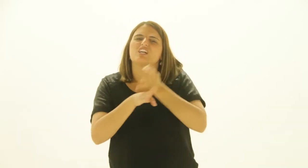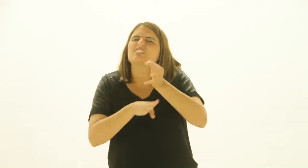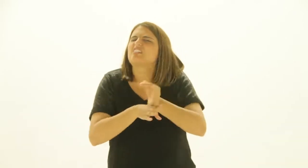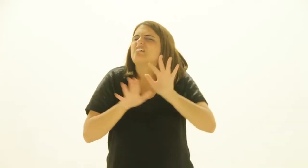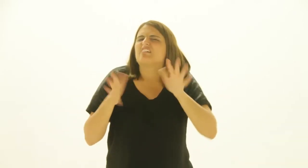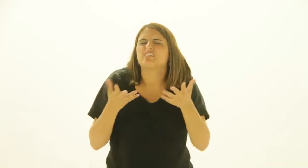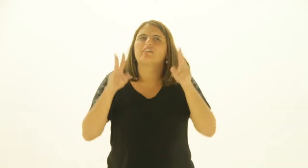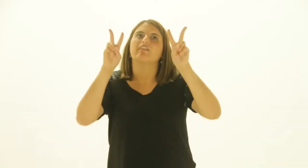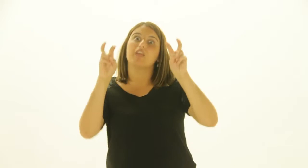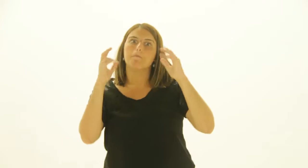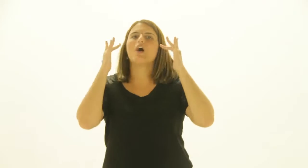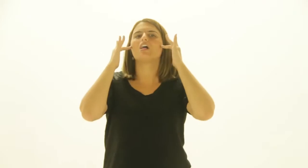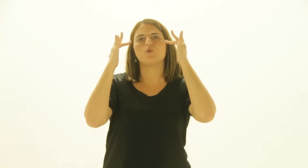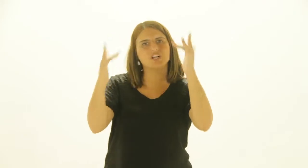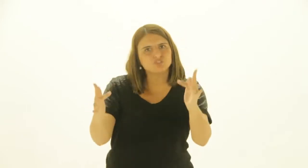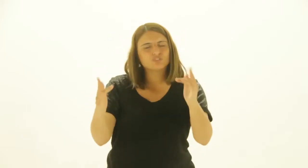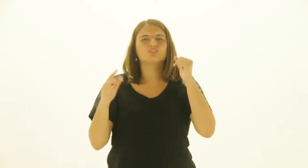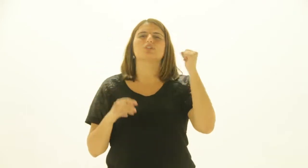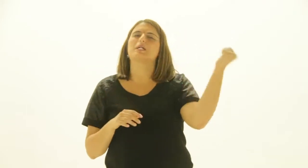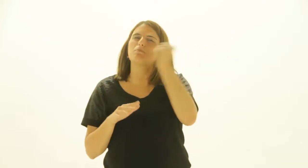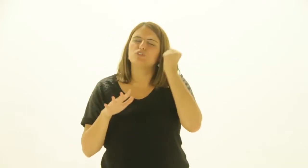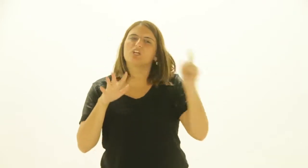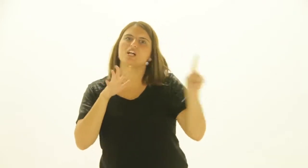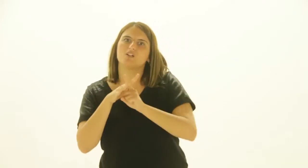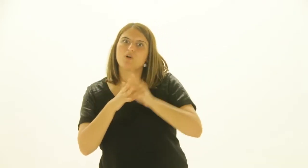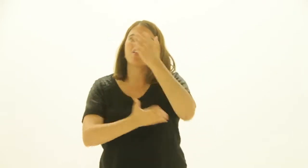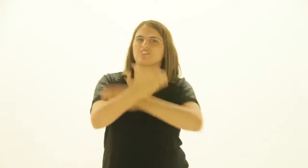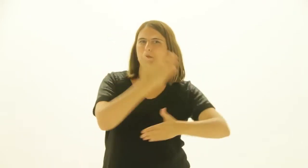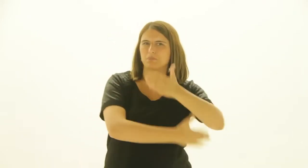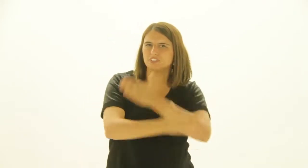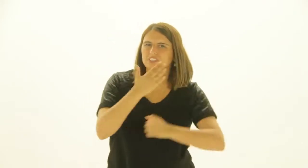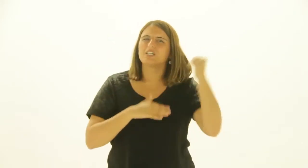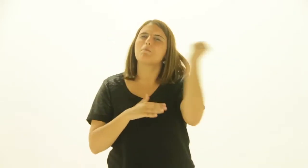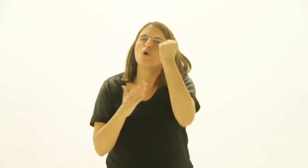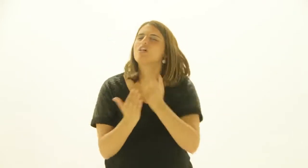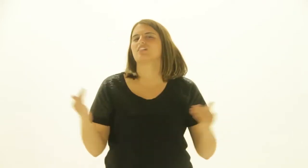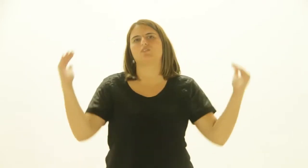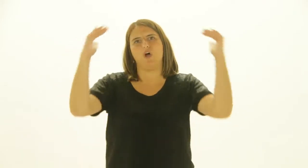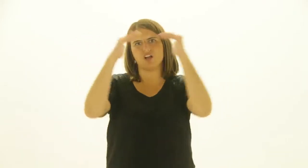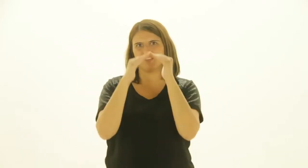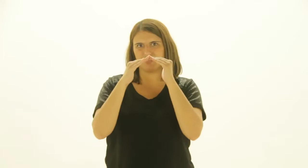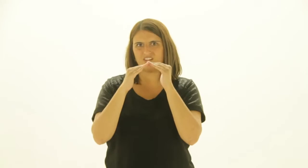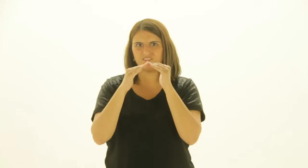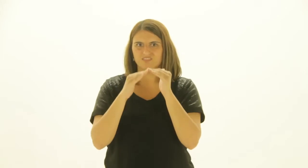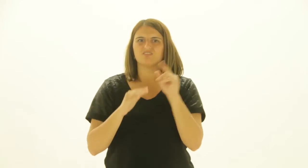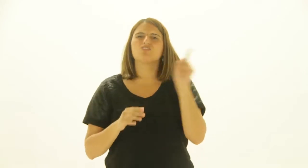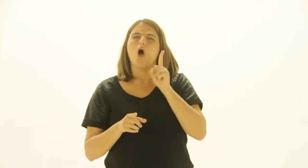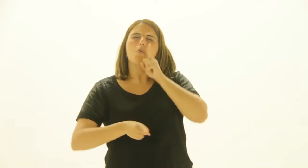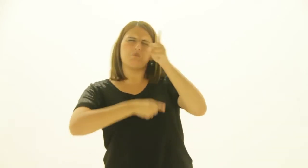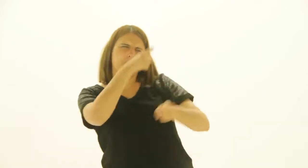muestre y hable sobre qué tema. Es sobre el tema de educación, sobre el tema de la inclusión de las personas con discapacidad y de la